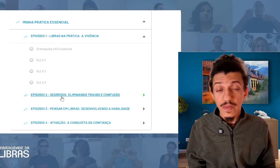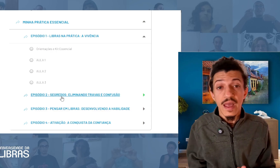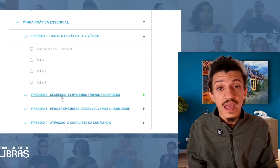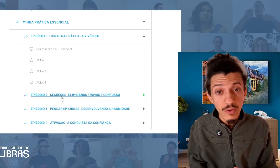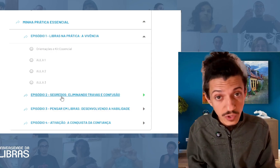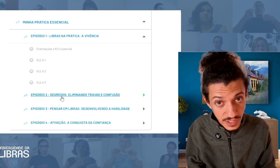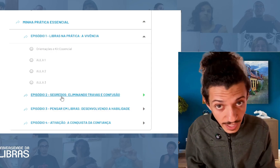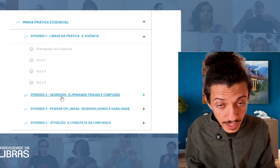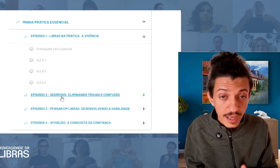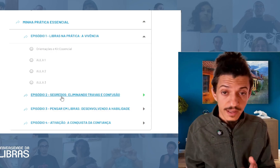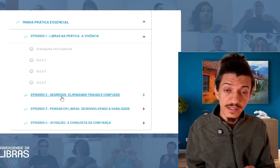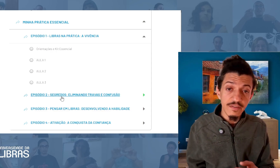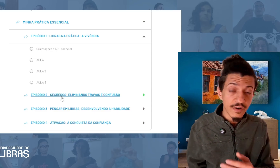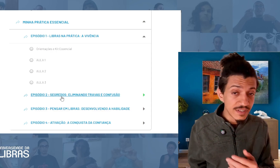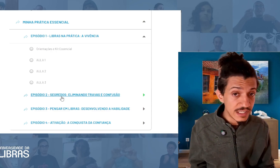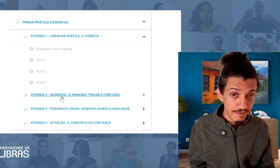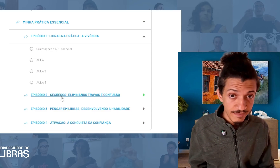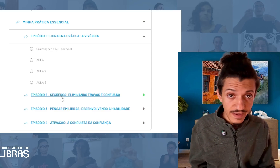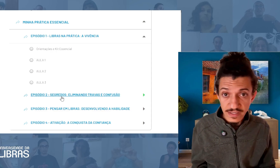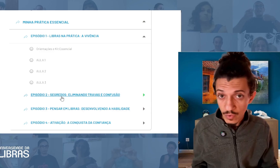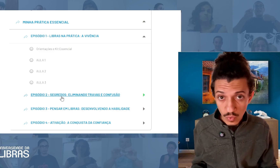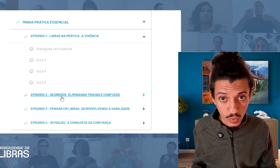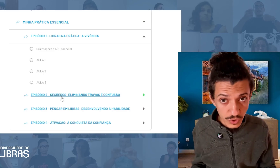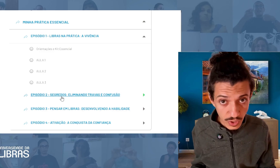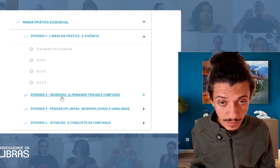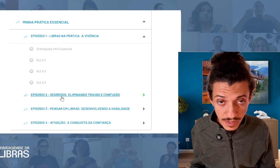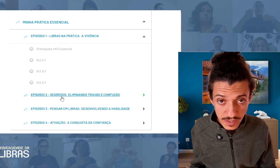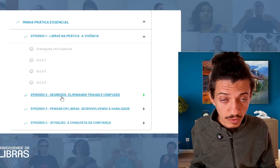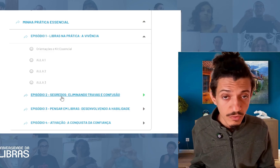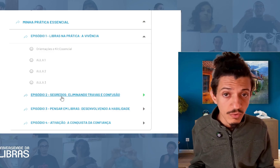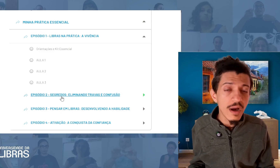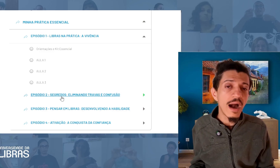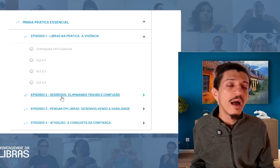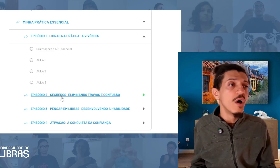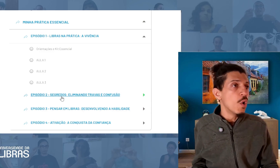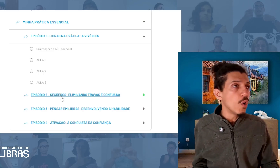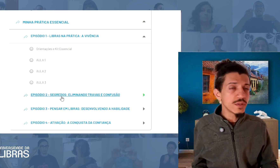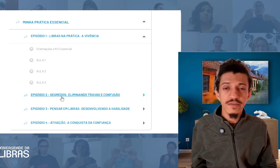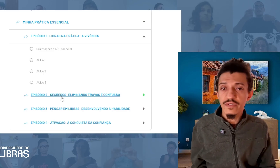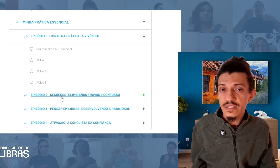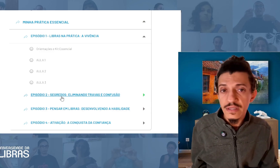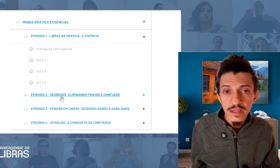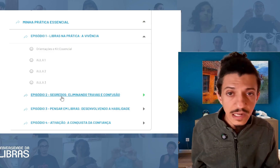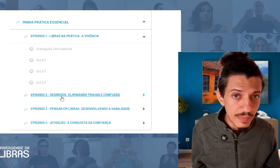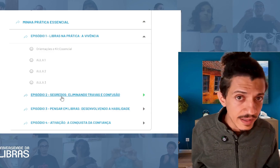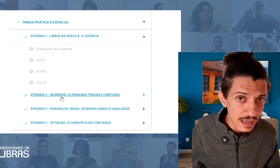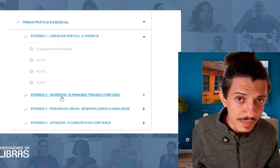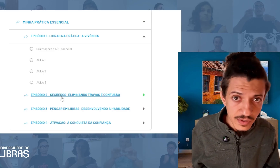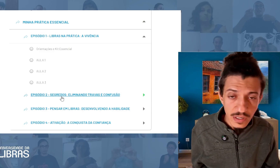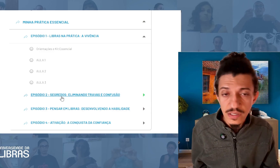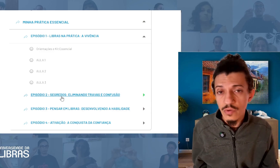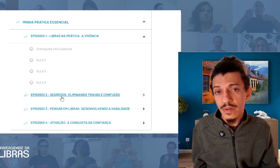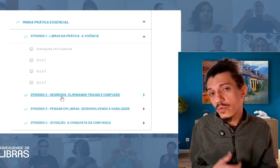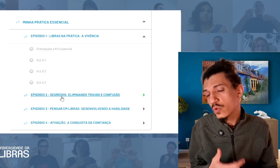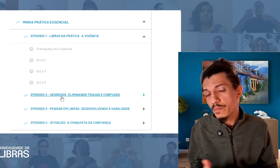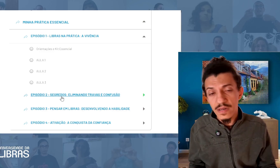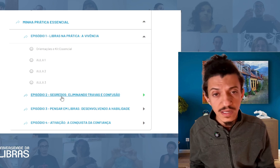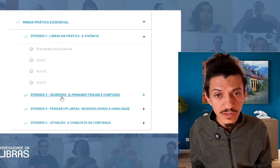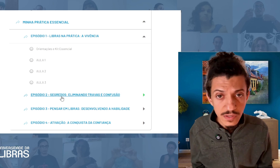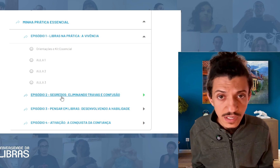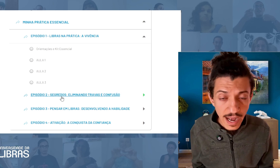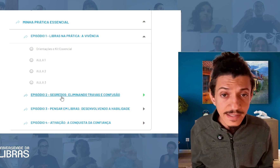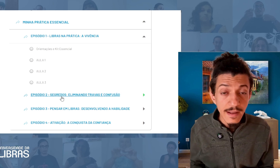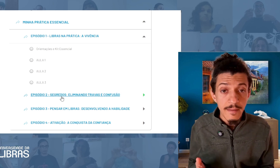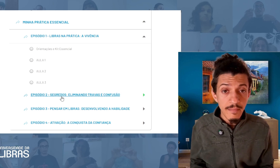olha, eu sei que se você já fez algum curso de Libras em algum lugar, ou se você está tentando aprender Libras sozinho pelo YouTube, pelas